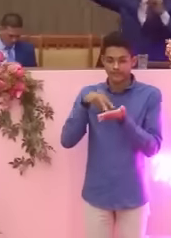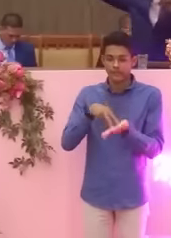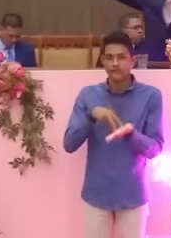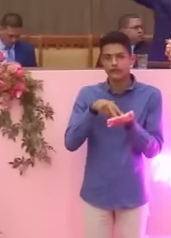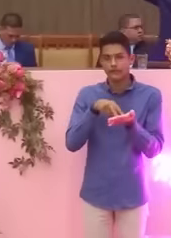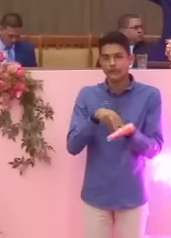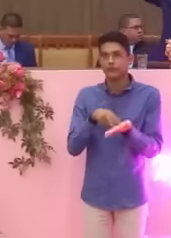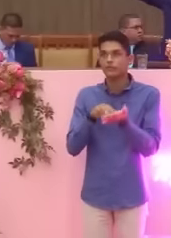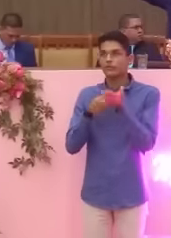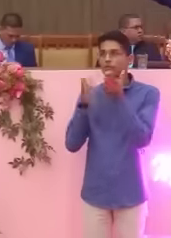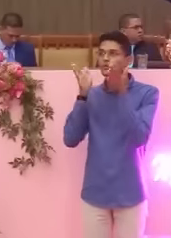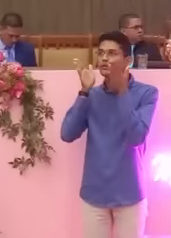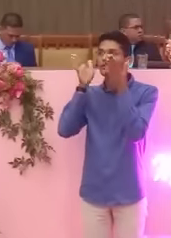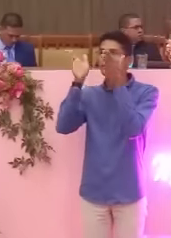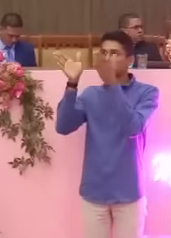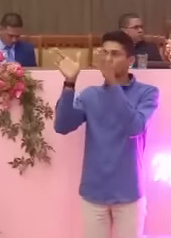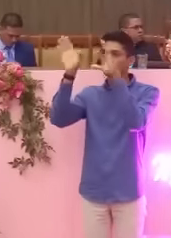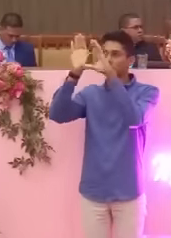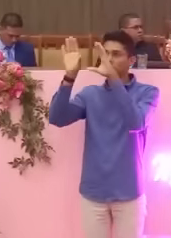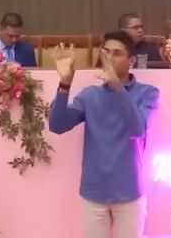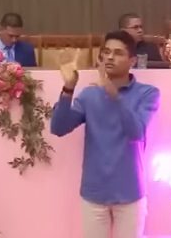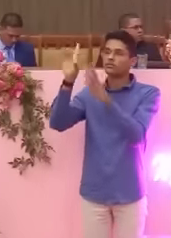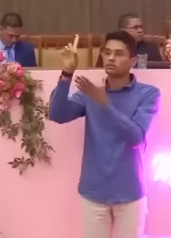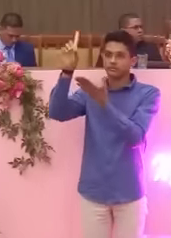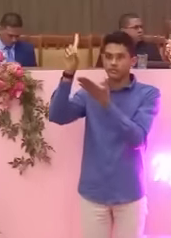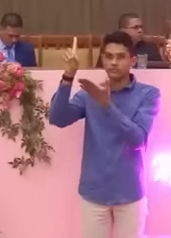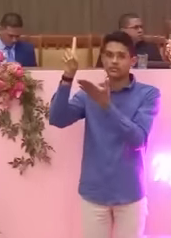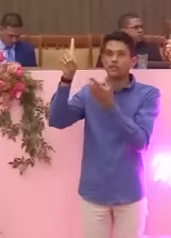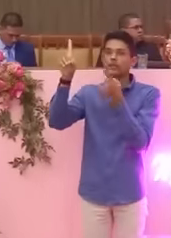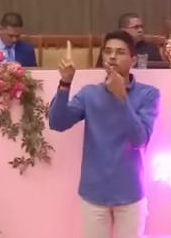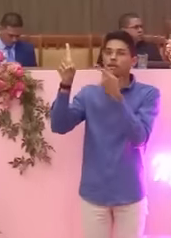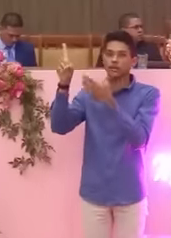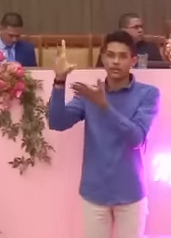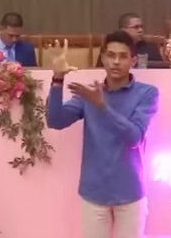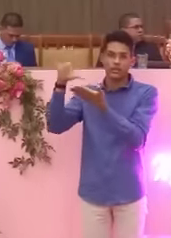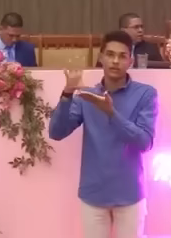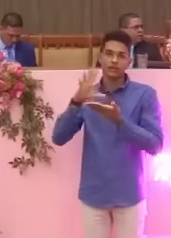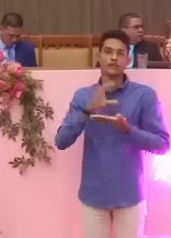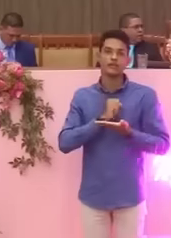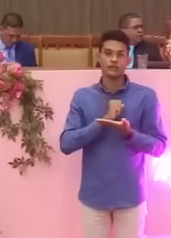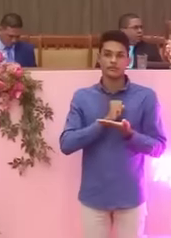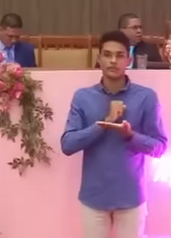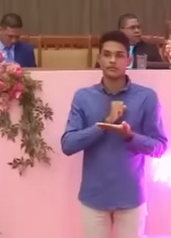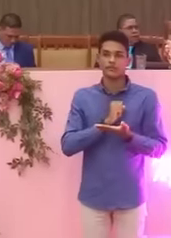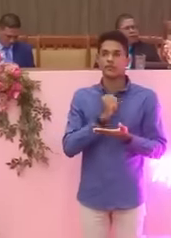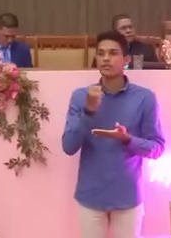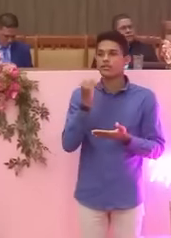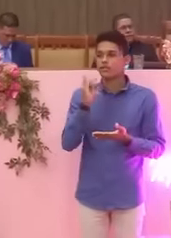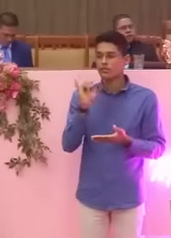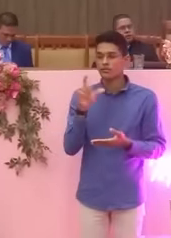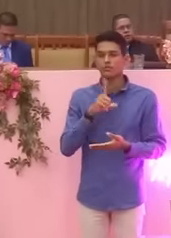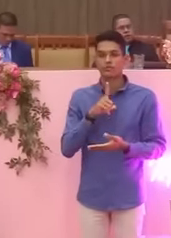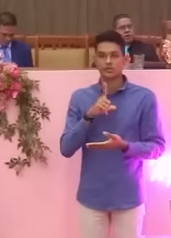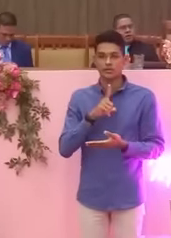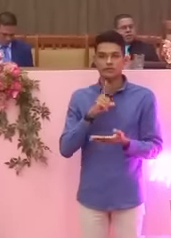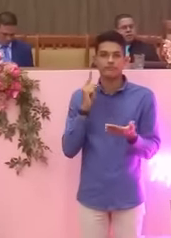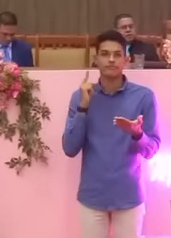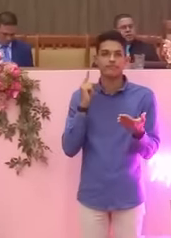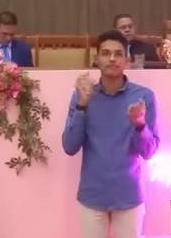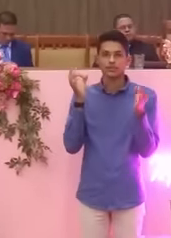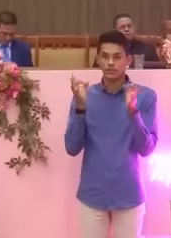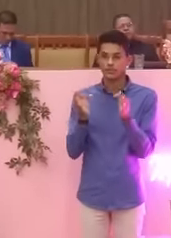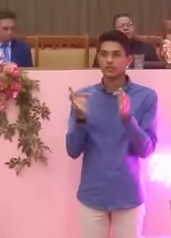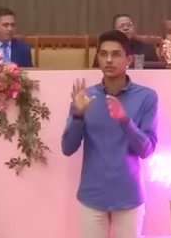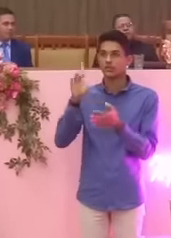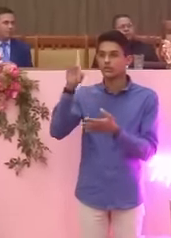ele te ama quem tem certeza aí que Deus ama bota assim no peito eu sei que tu me amas senhor né